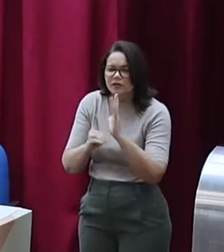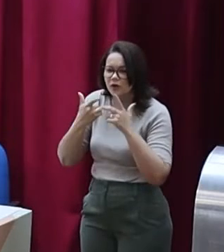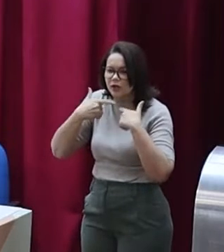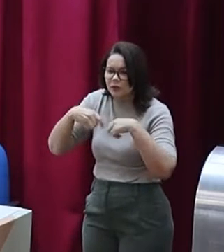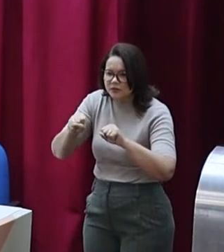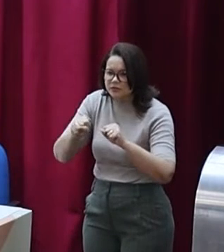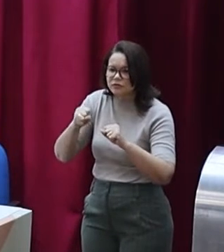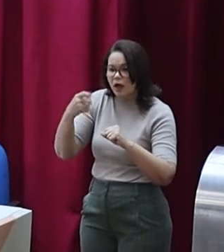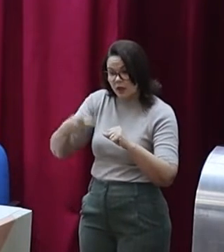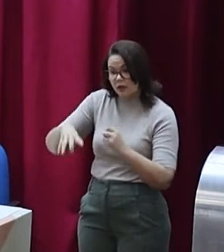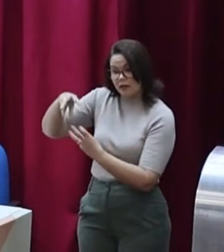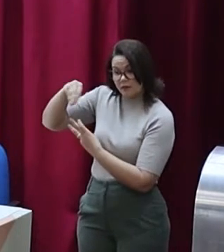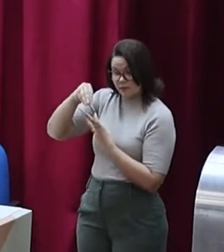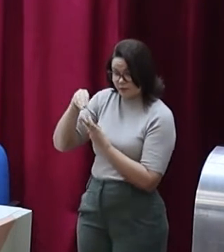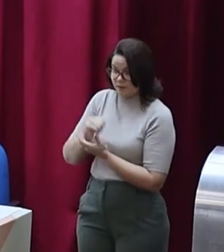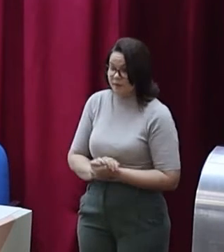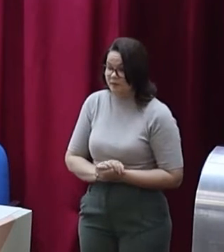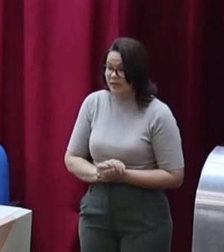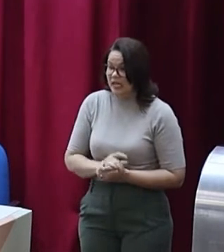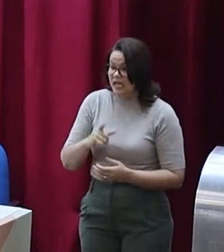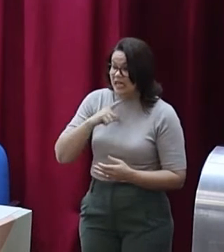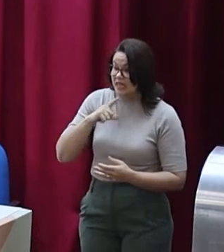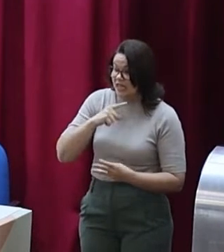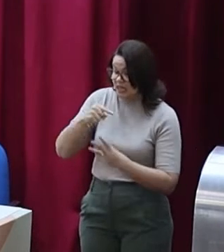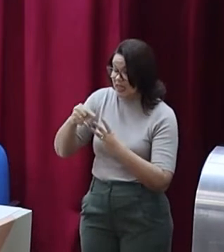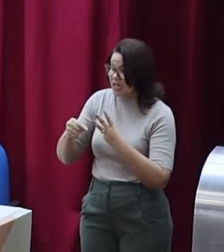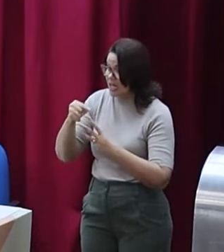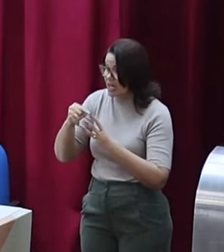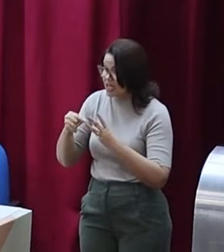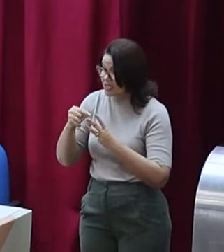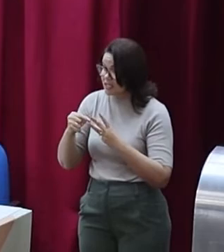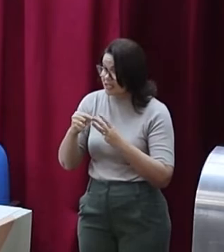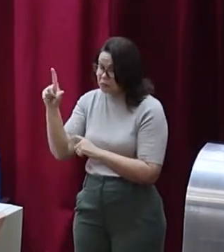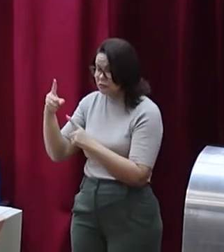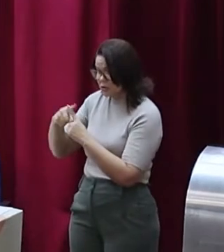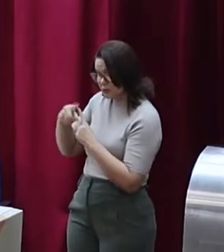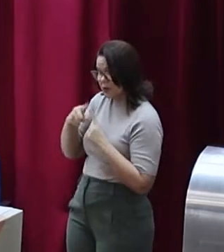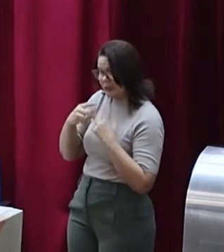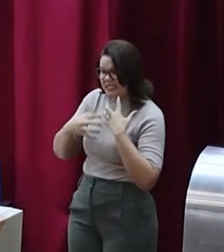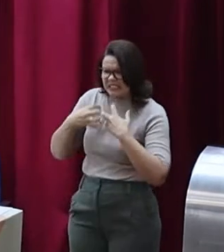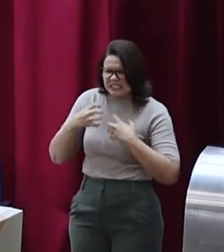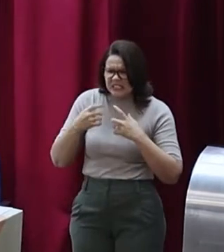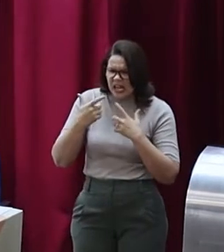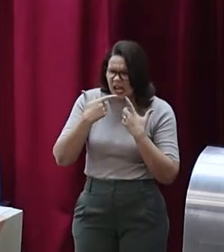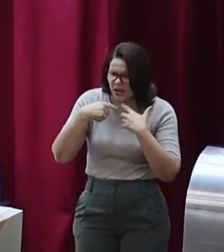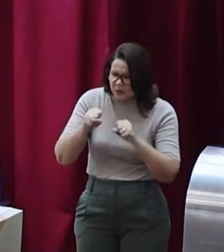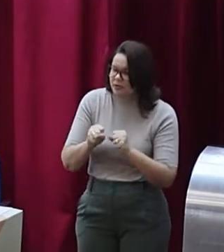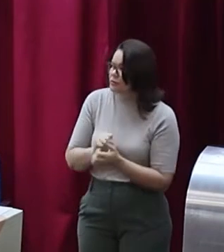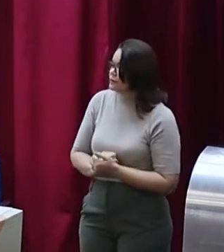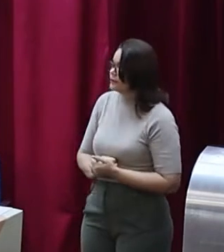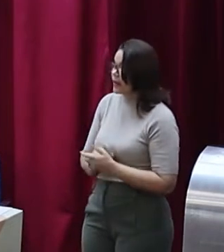de Sergipe? Que 3 fenômenos precisam ser muito bem estudados. Precisamos compreender as